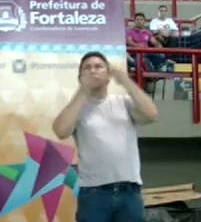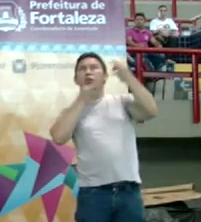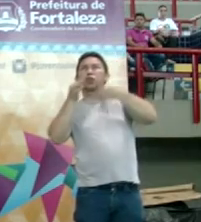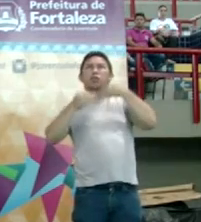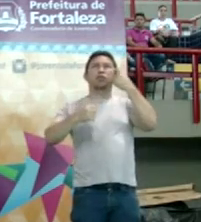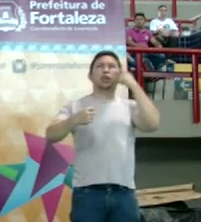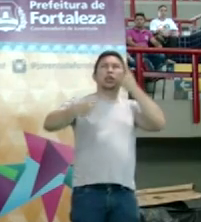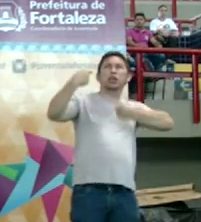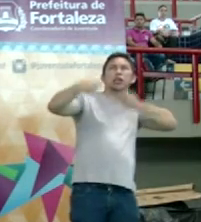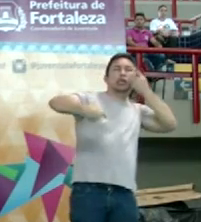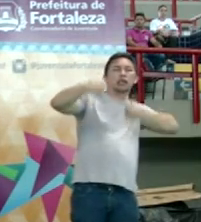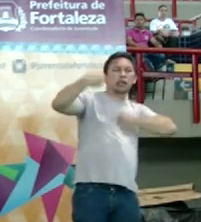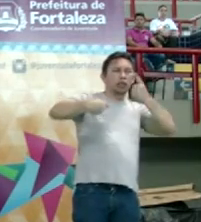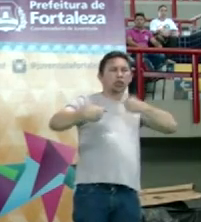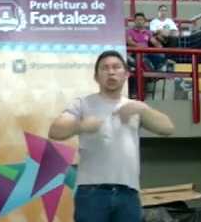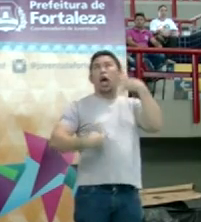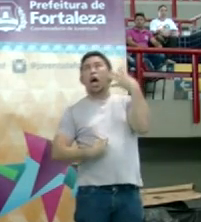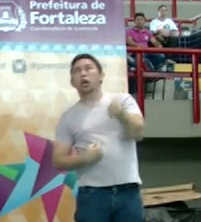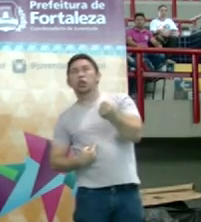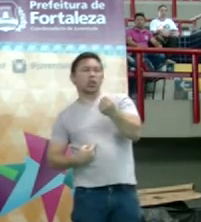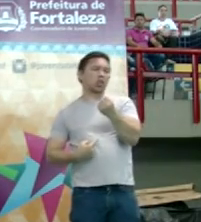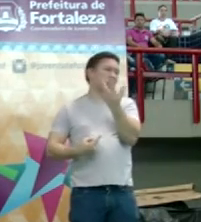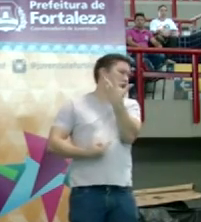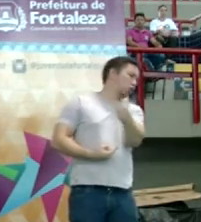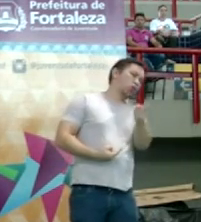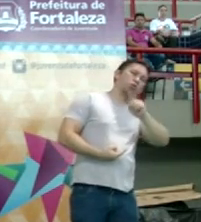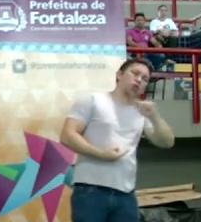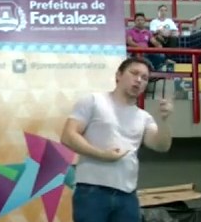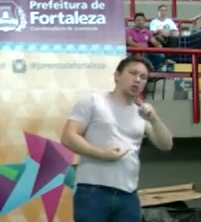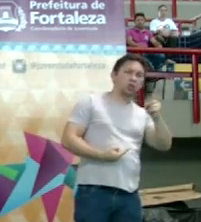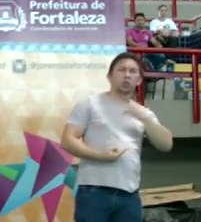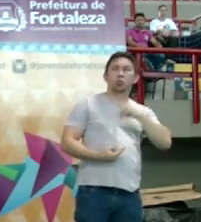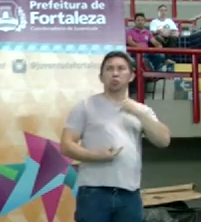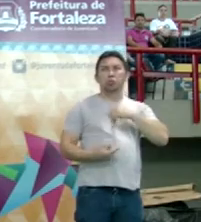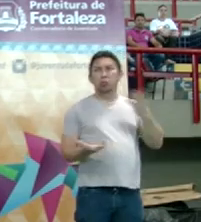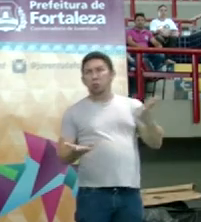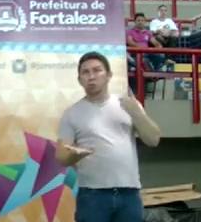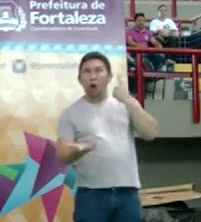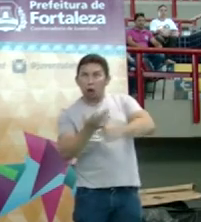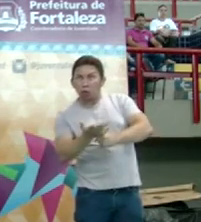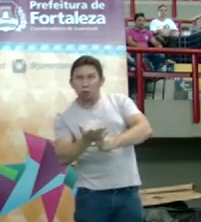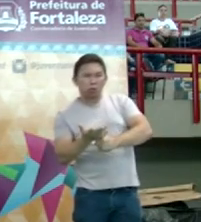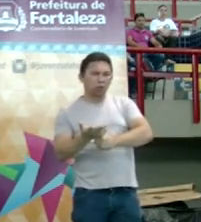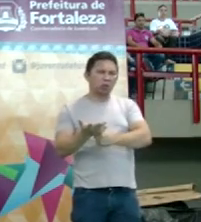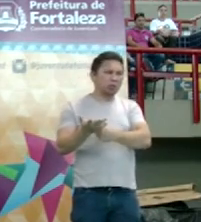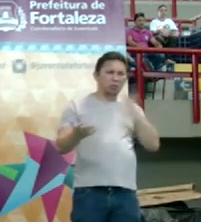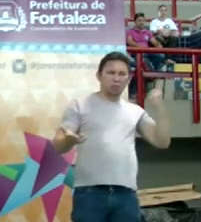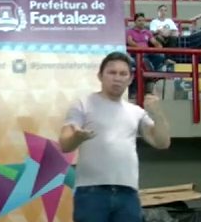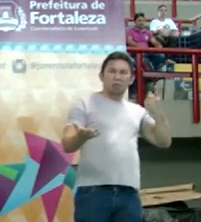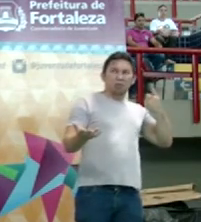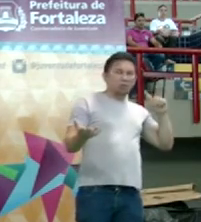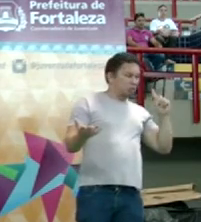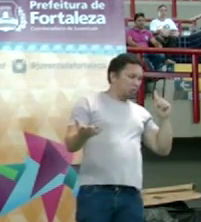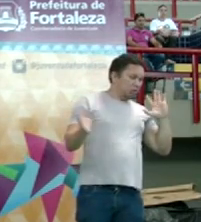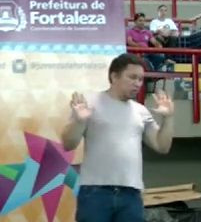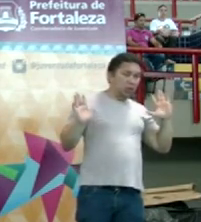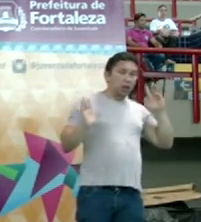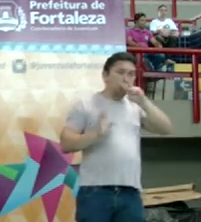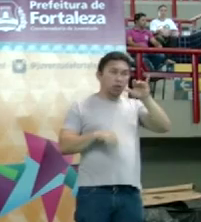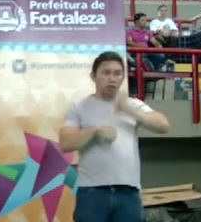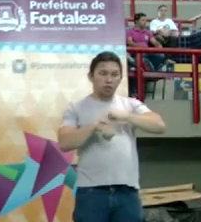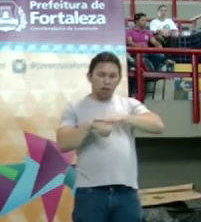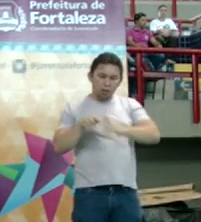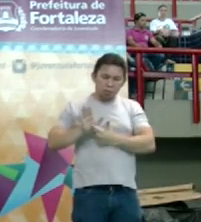de vista. Se você é contra, se você é a favor, se você concorda, se discorda, enfim. Você